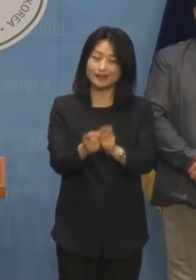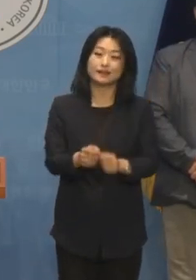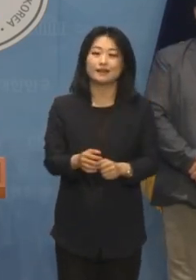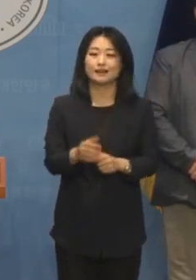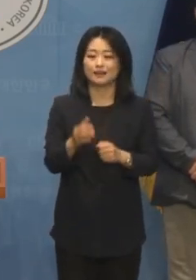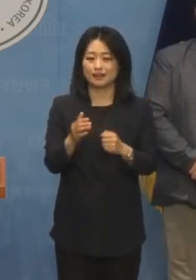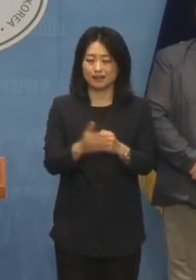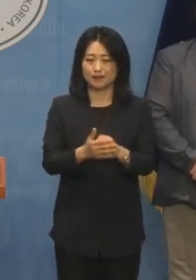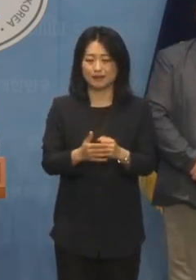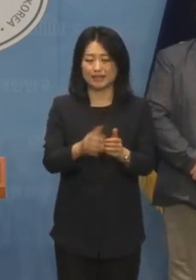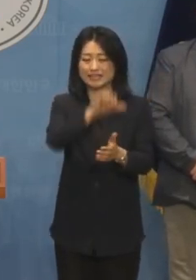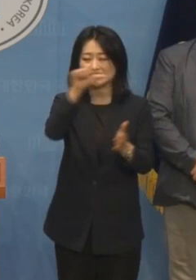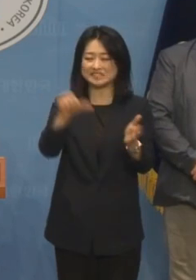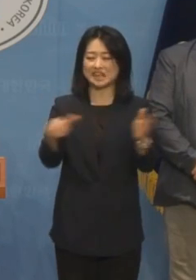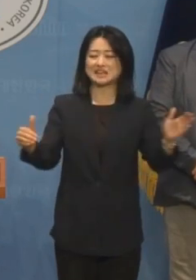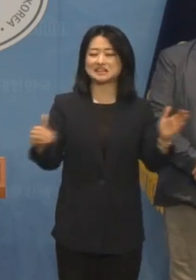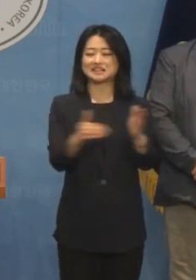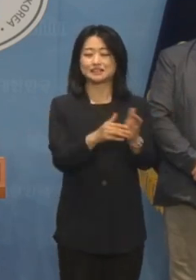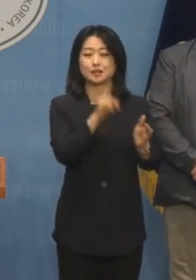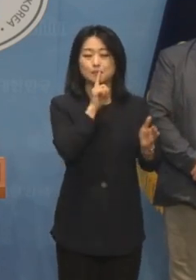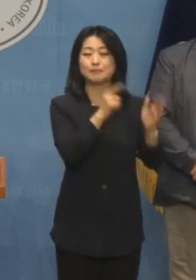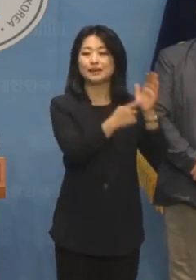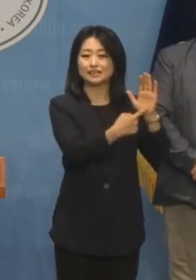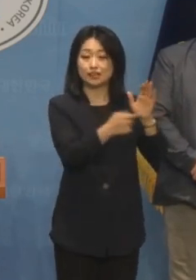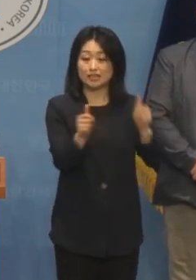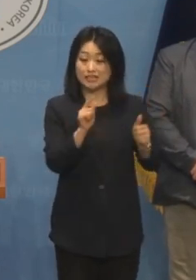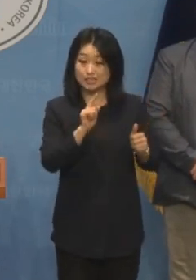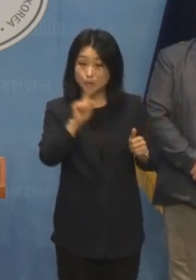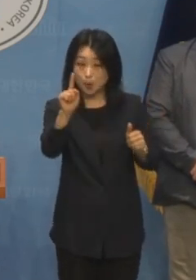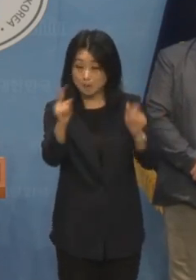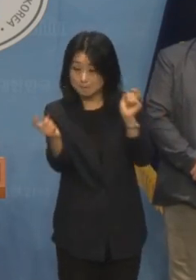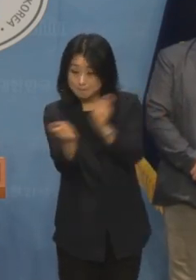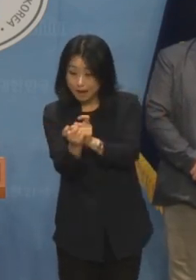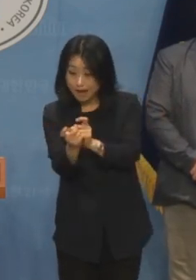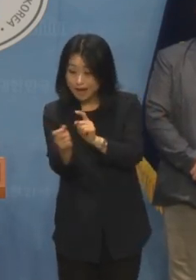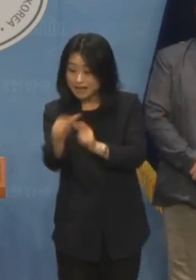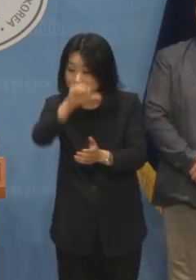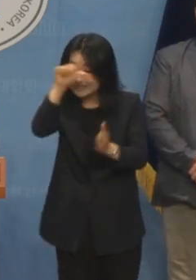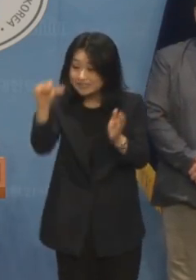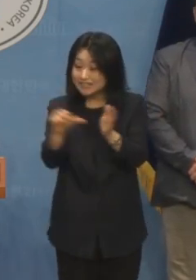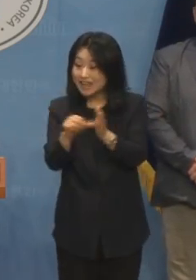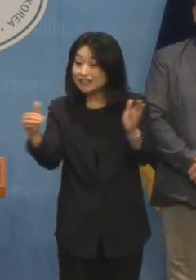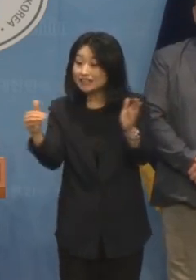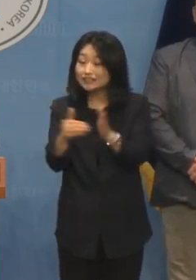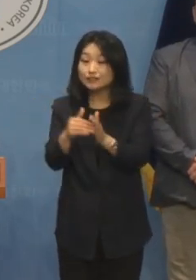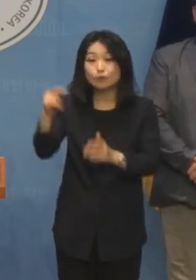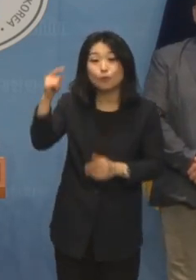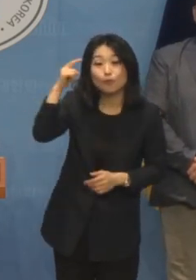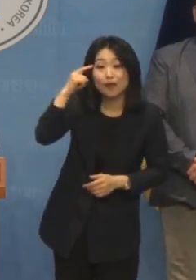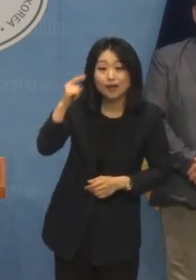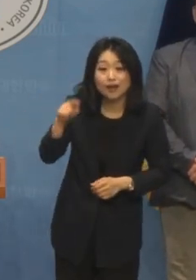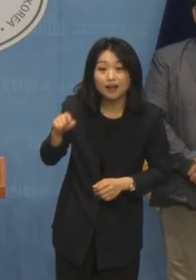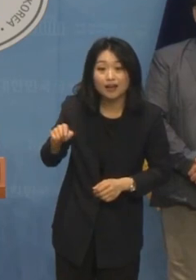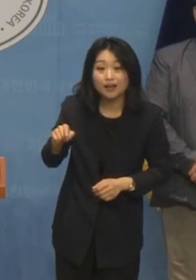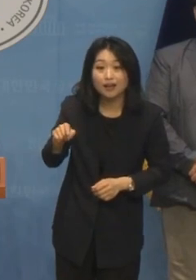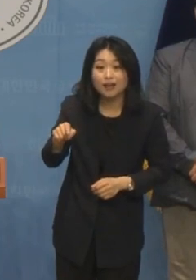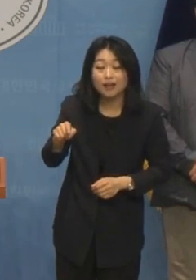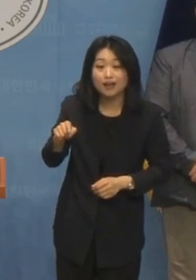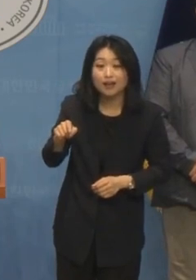이런 표현을 했습니다. 기소를 당하면 인생이 절단나는 건 이게